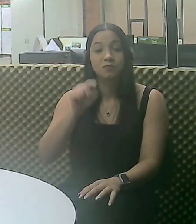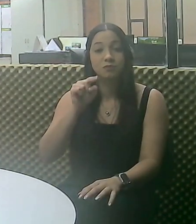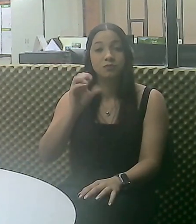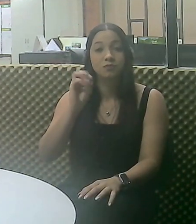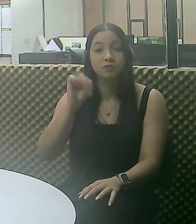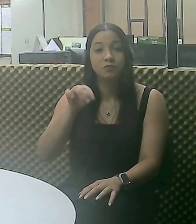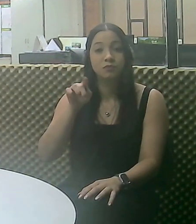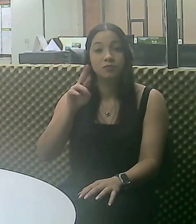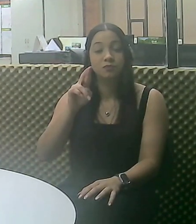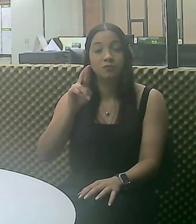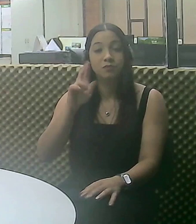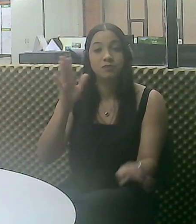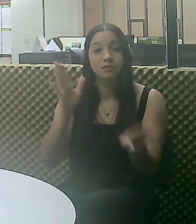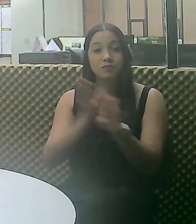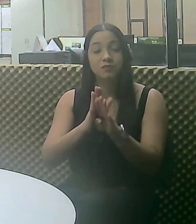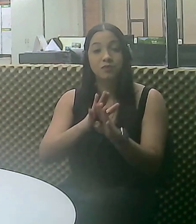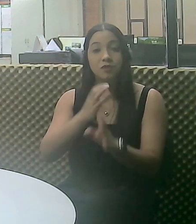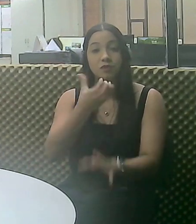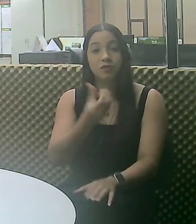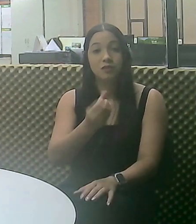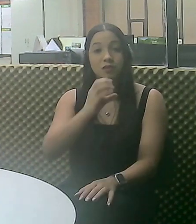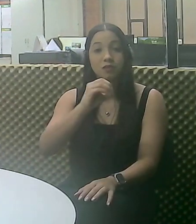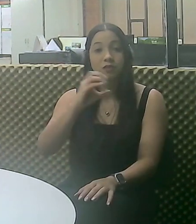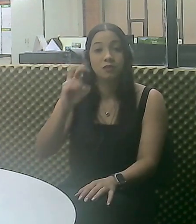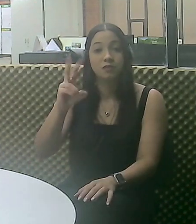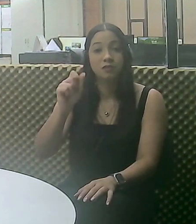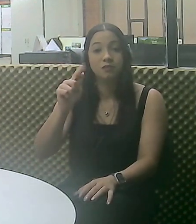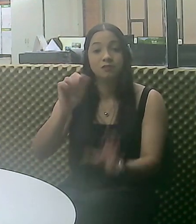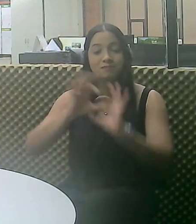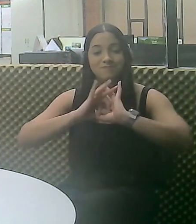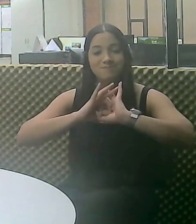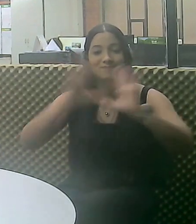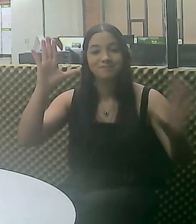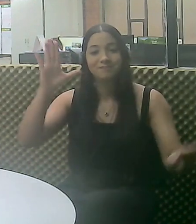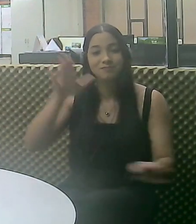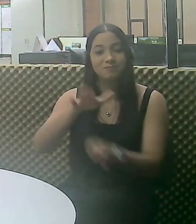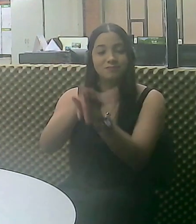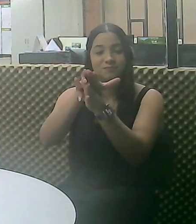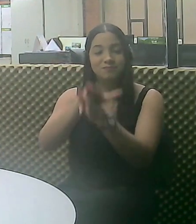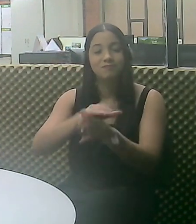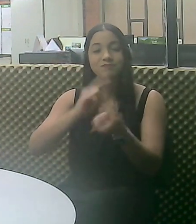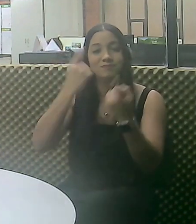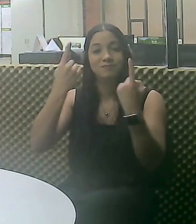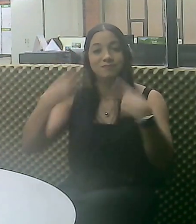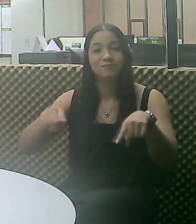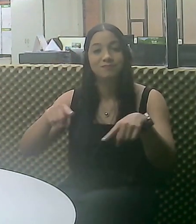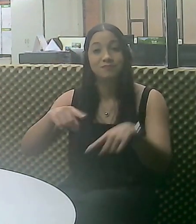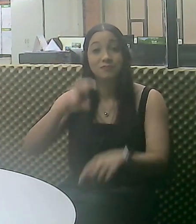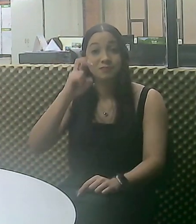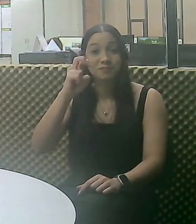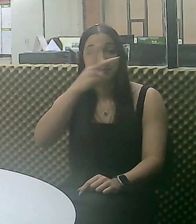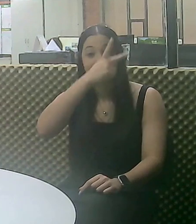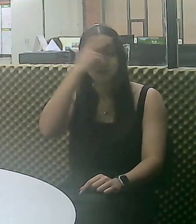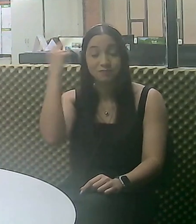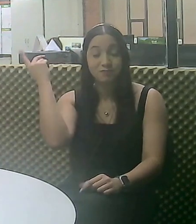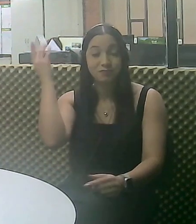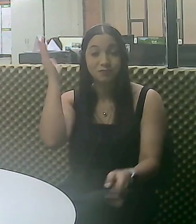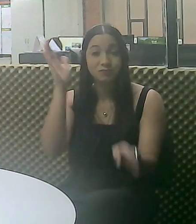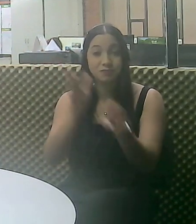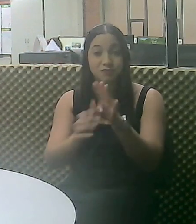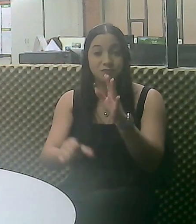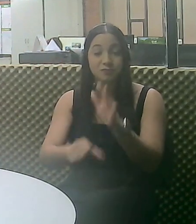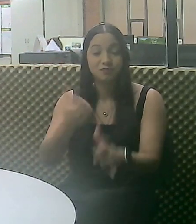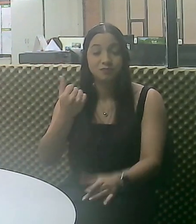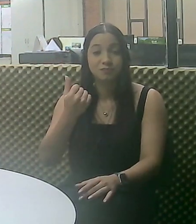timeaction.com.br até o preenchimento das 600 vagas disponibilizadas. A competição premiará os 5 primeiros colocados